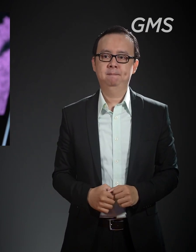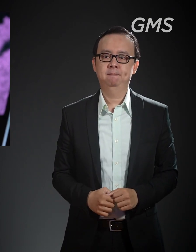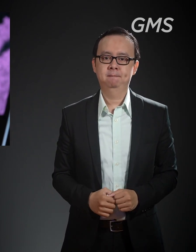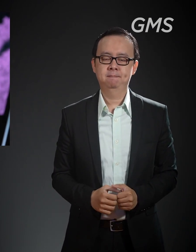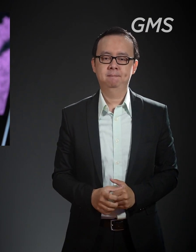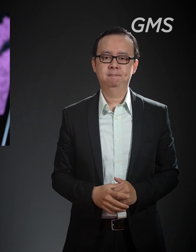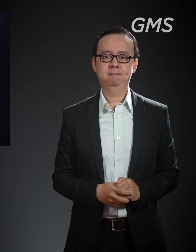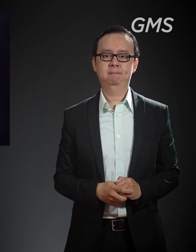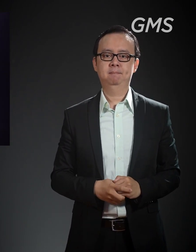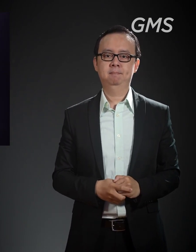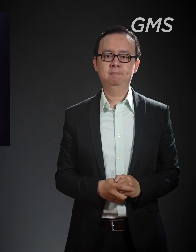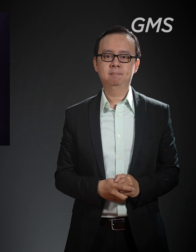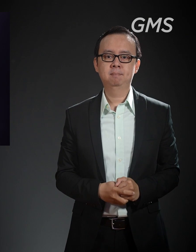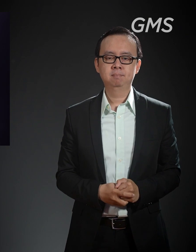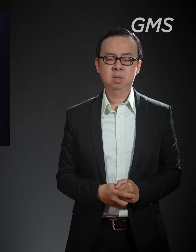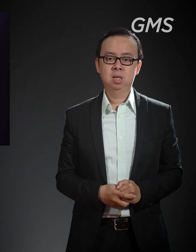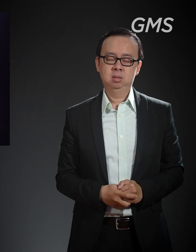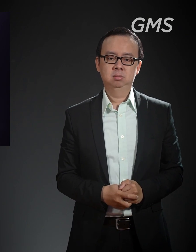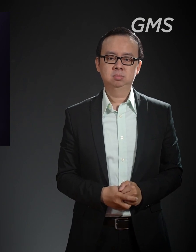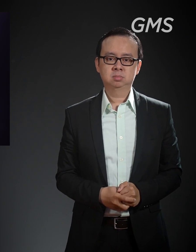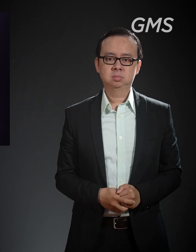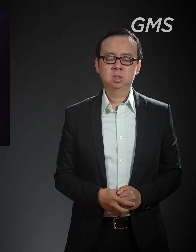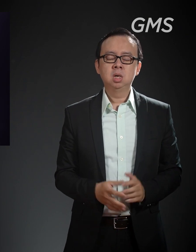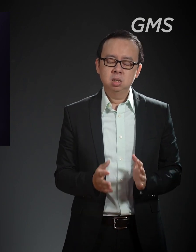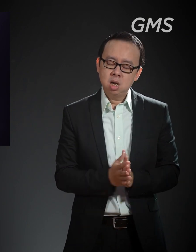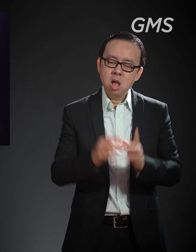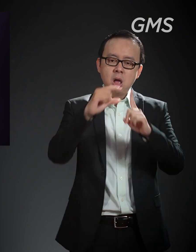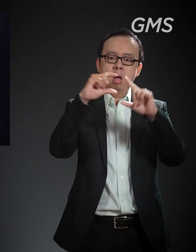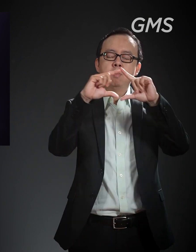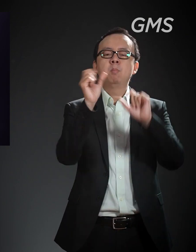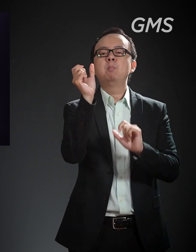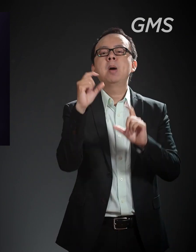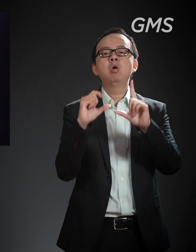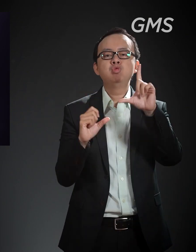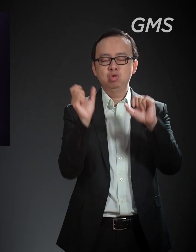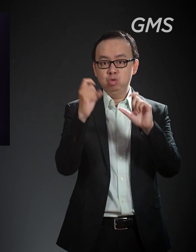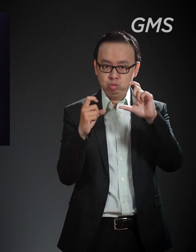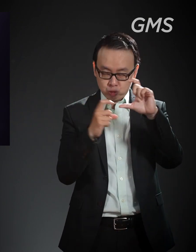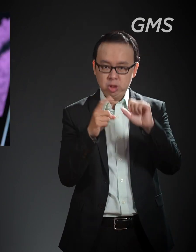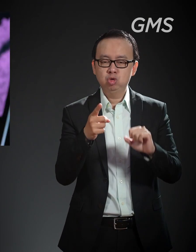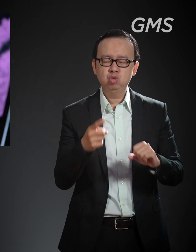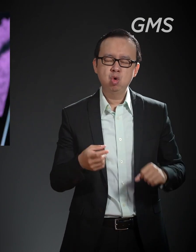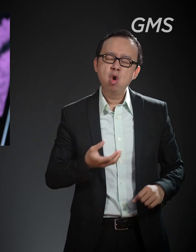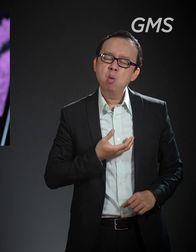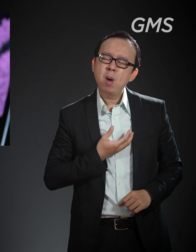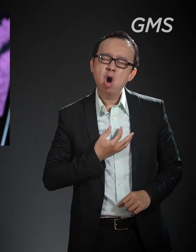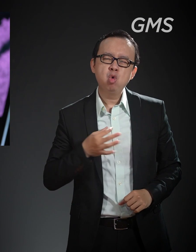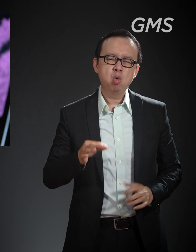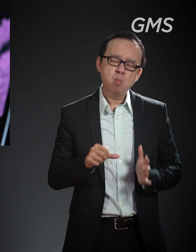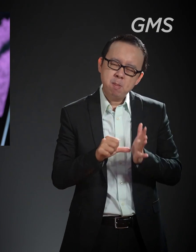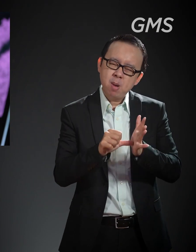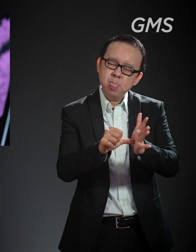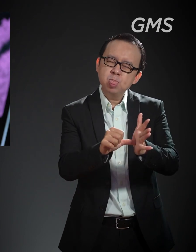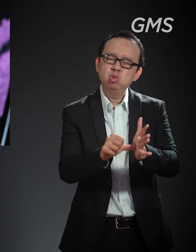banyak orang miskin. Dan Paulus terbeban untuk membantu, untuk mendukung pelayanan orang-orang kudus di situ. Dan ketika